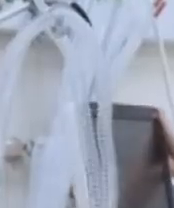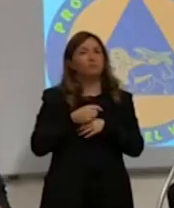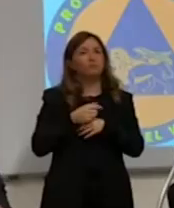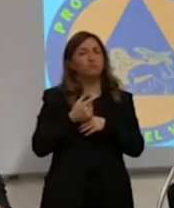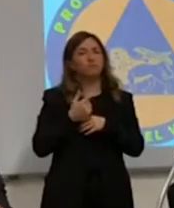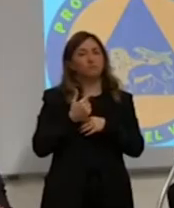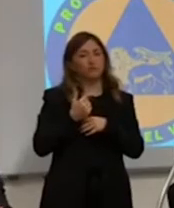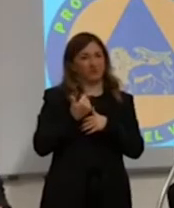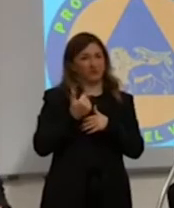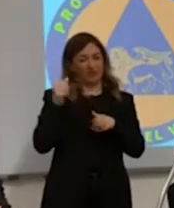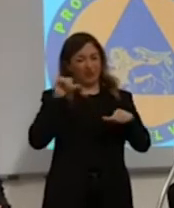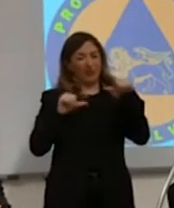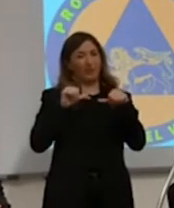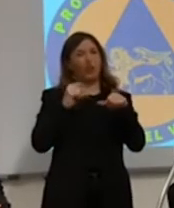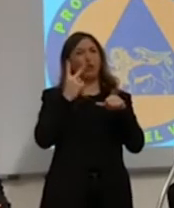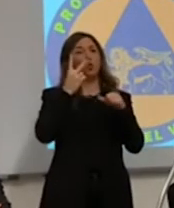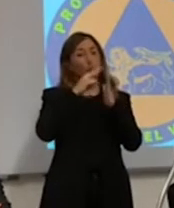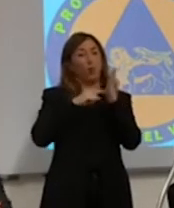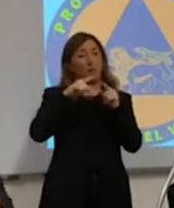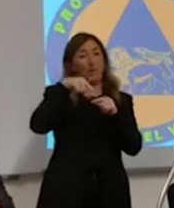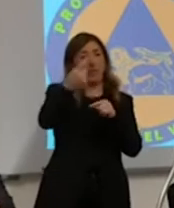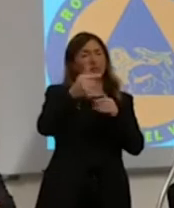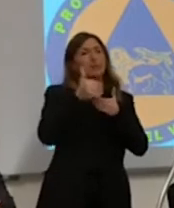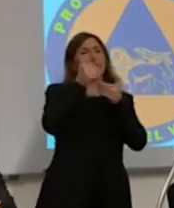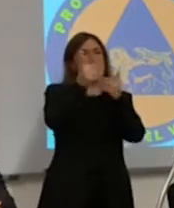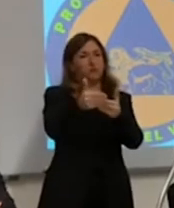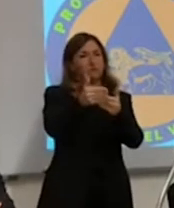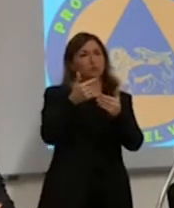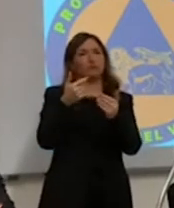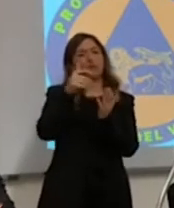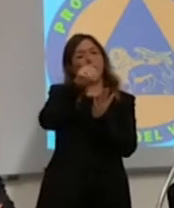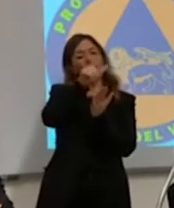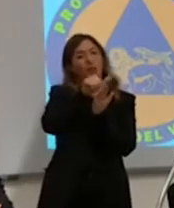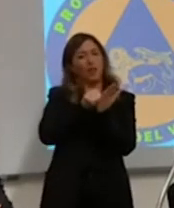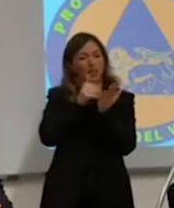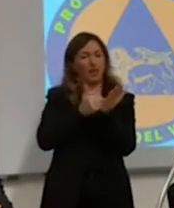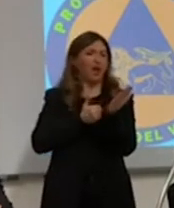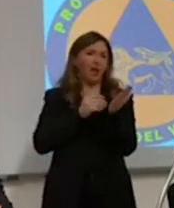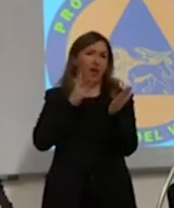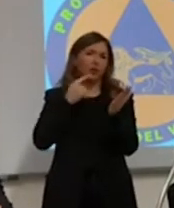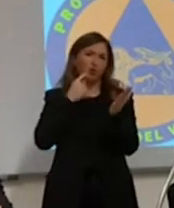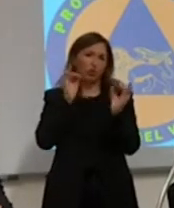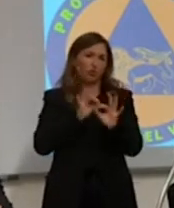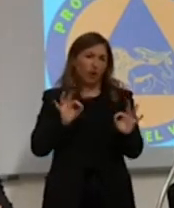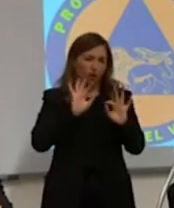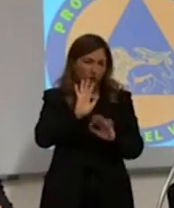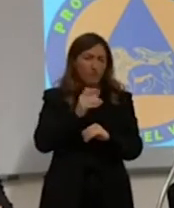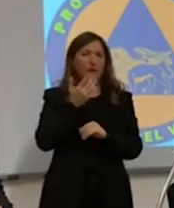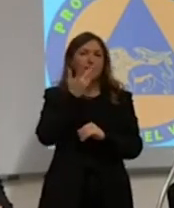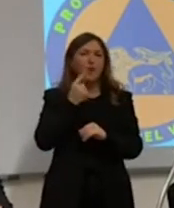l'intervento non vi dico il resto della lettera ai cittadini vorrei far capire